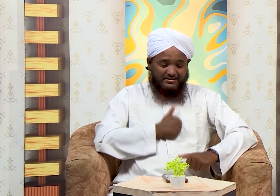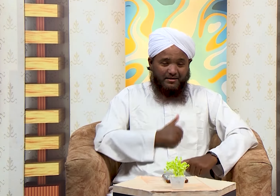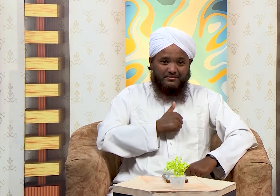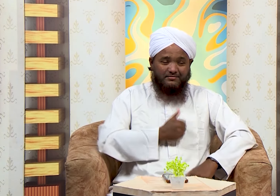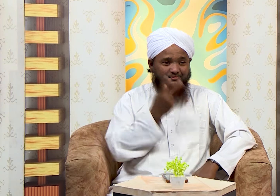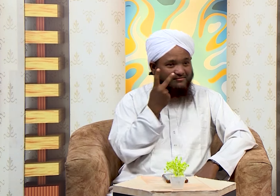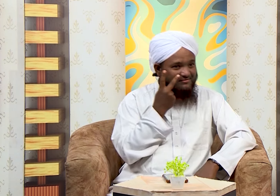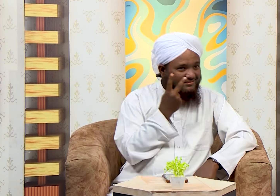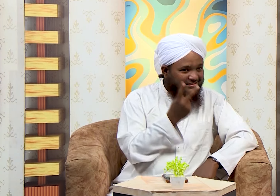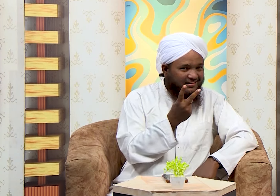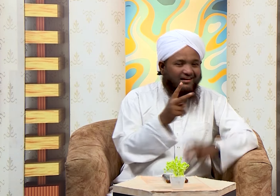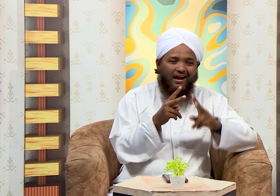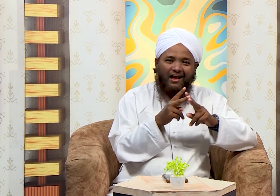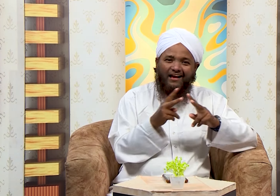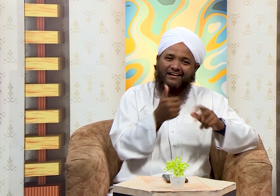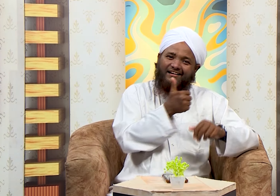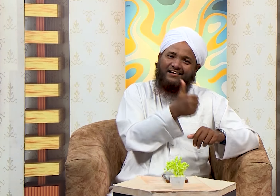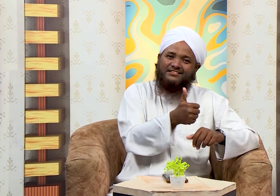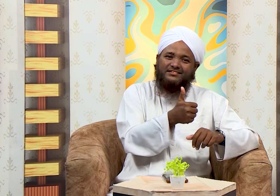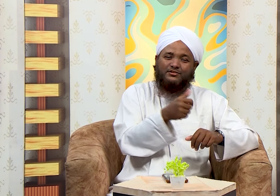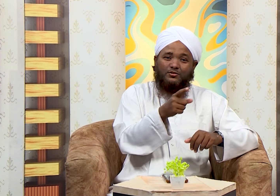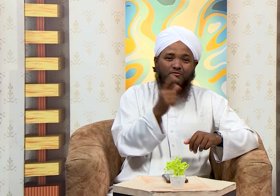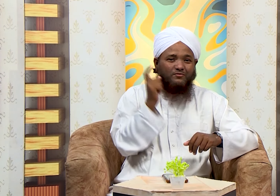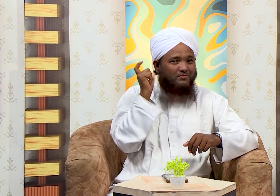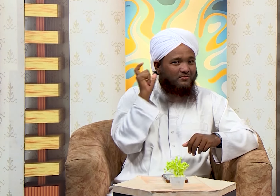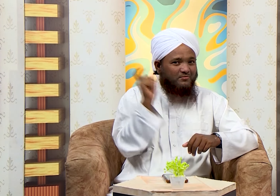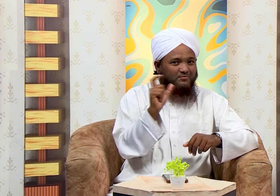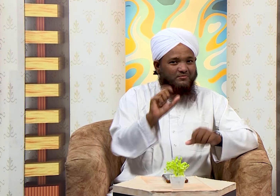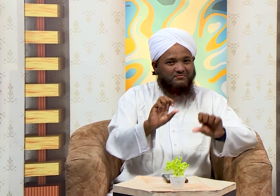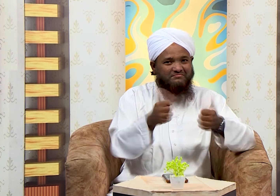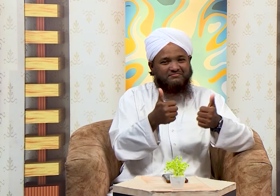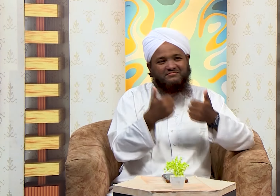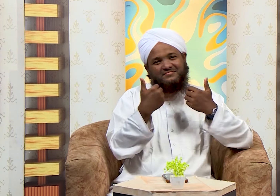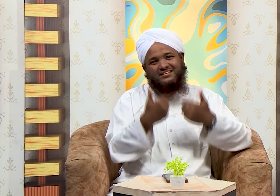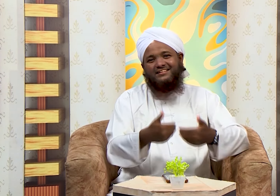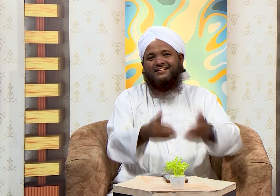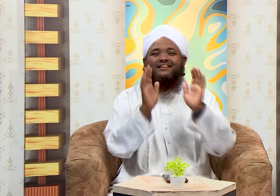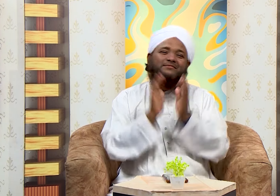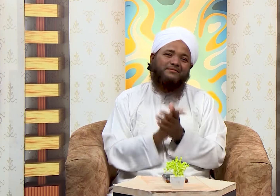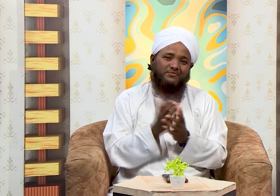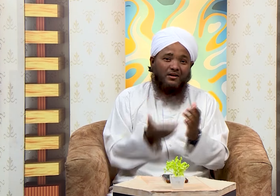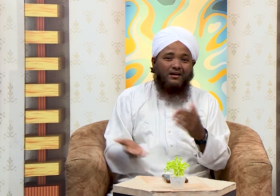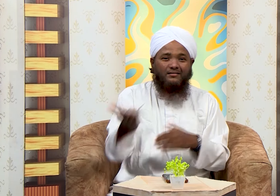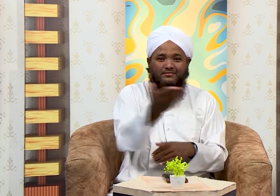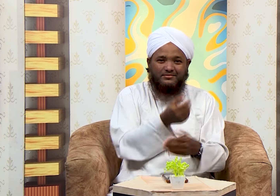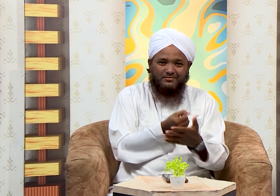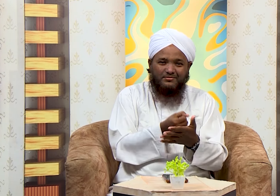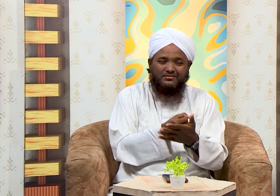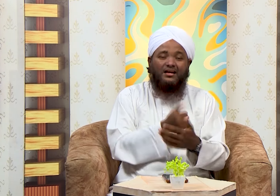اسلام قبول کیا تو ہمیں بھی چاہیے کہ کوشش کریں اور اپنے اندر حلم کو پیدا کریں برداشت کو